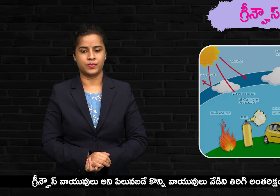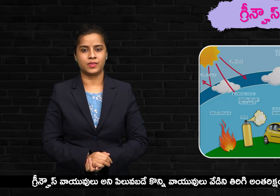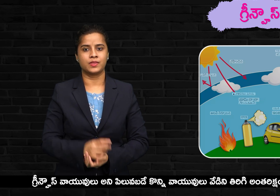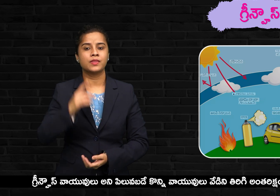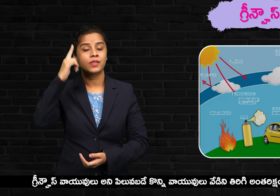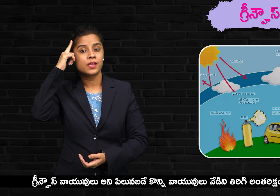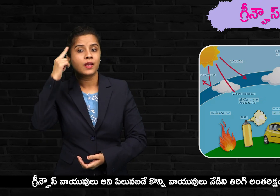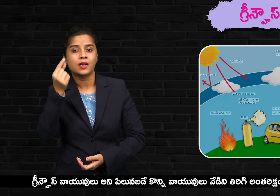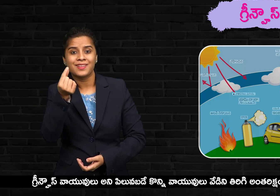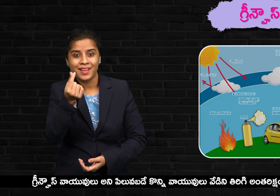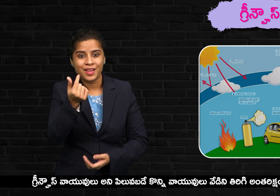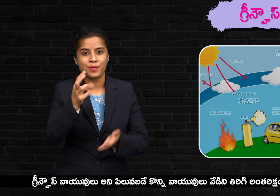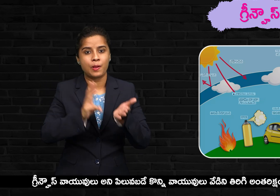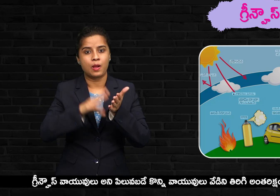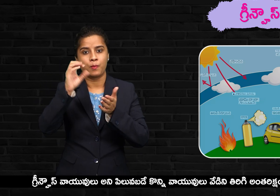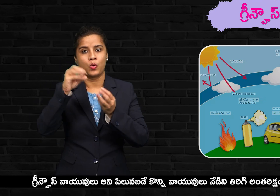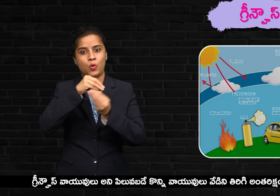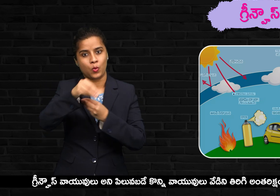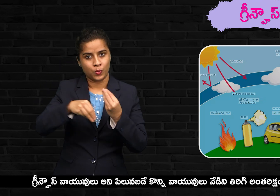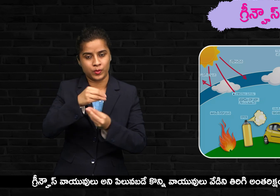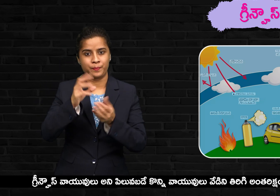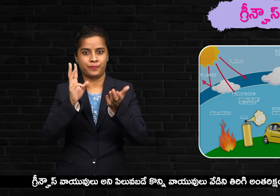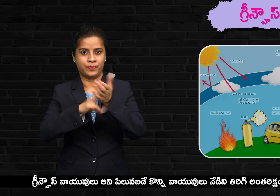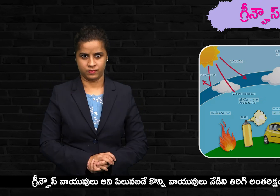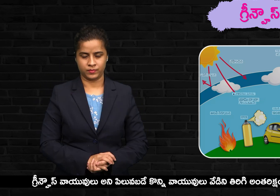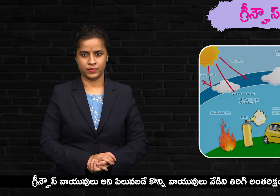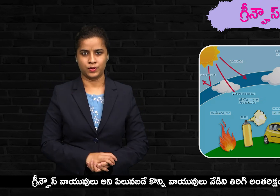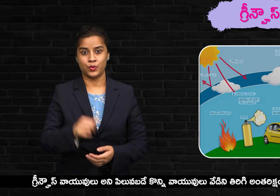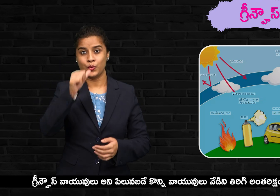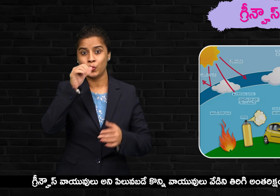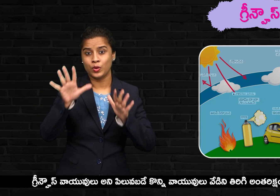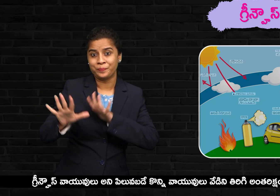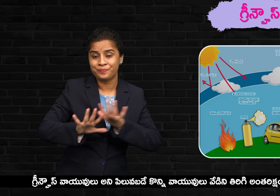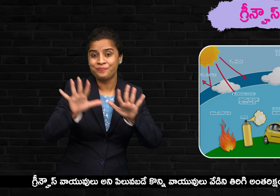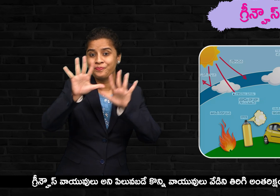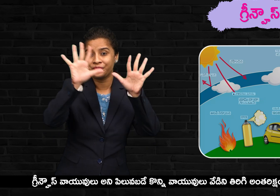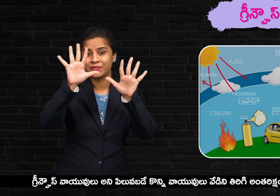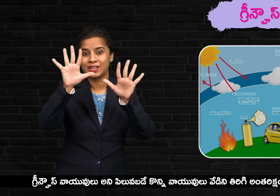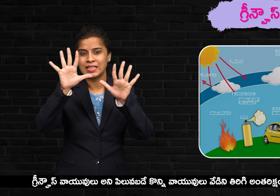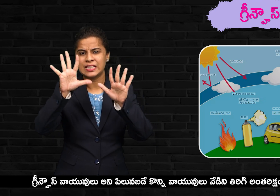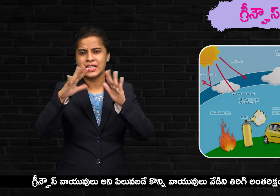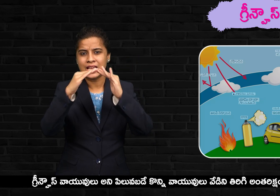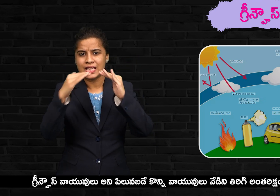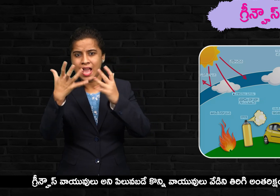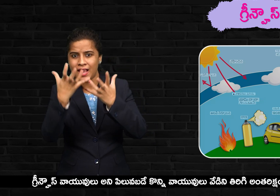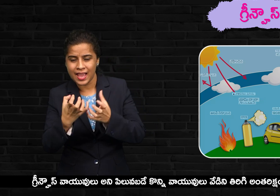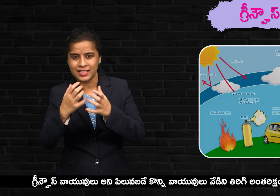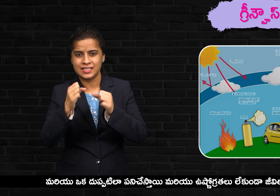గ్రీన్హౌస్ వాయువులు అని పిలువబడే కొన్ని వాయువులు వేడిని తిరిగి అంతరిక్షంలోకి ప్రసరింపజేయకుండా